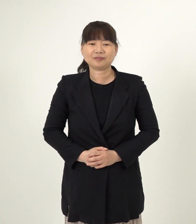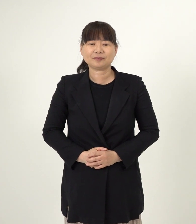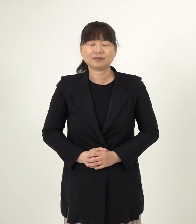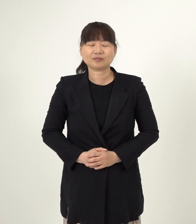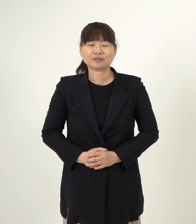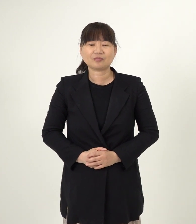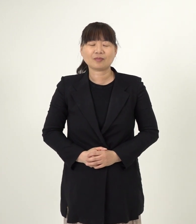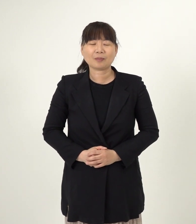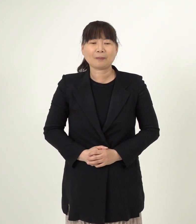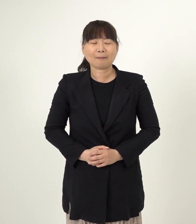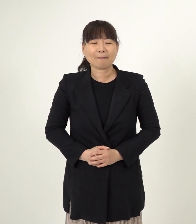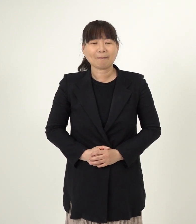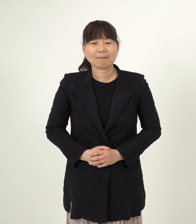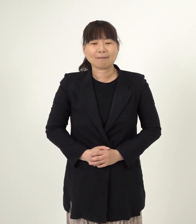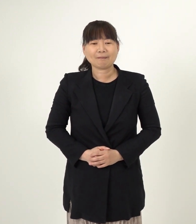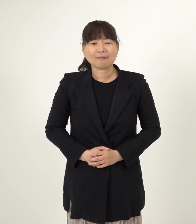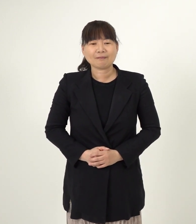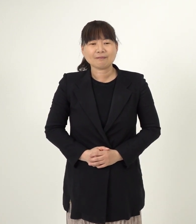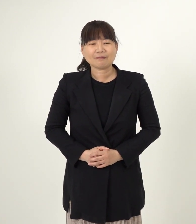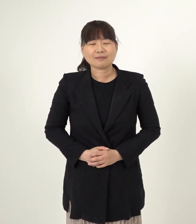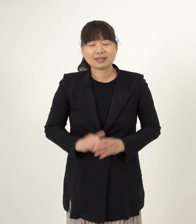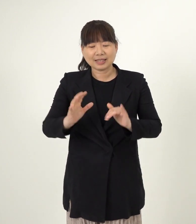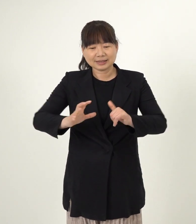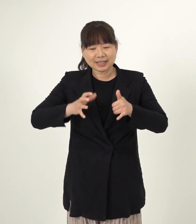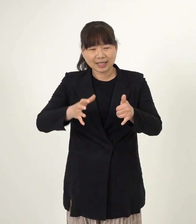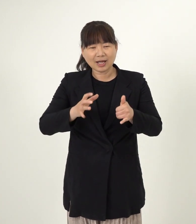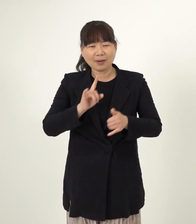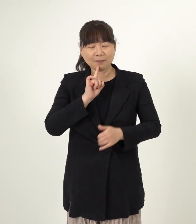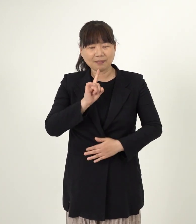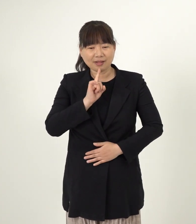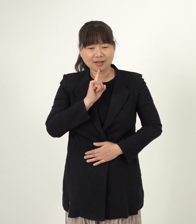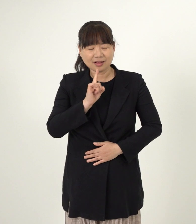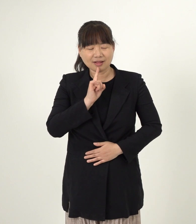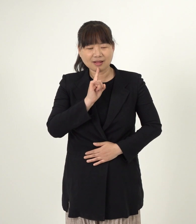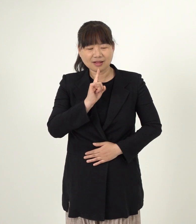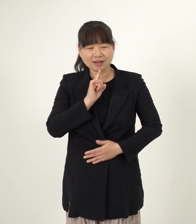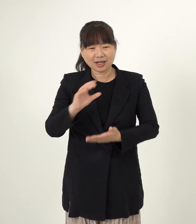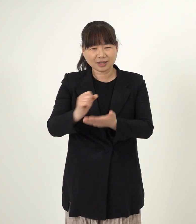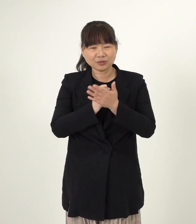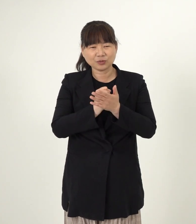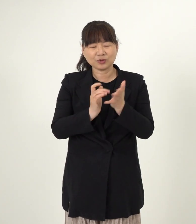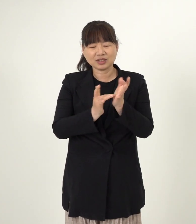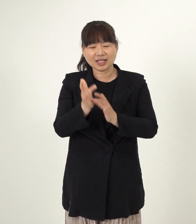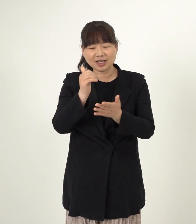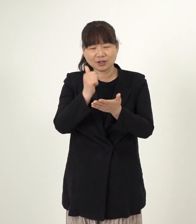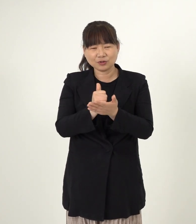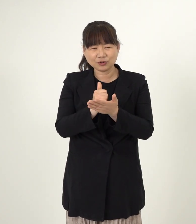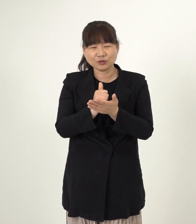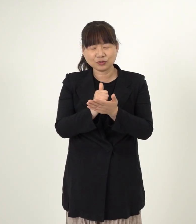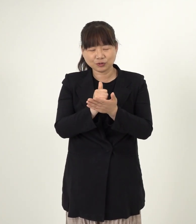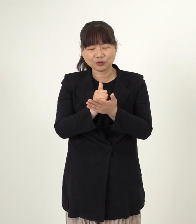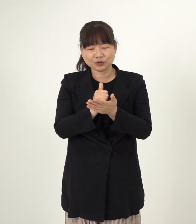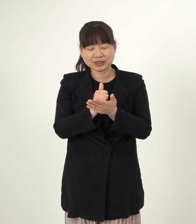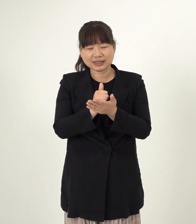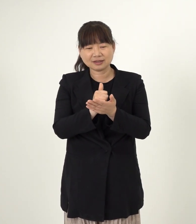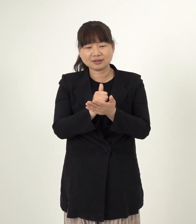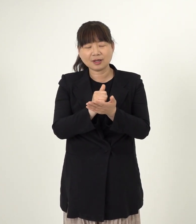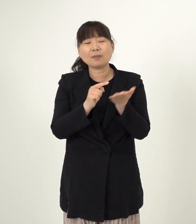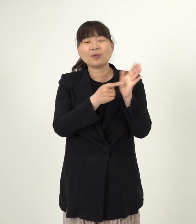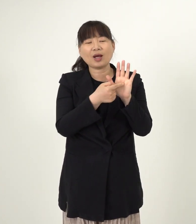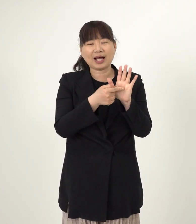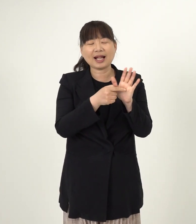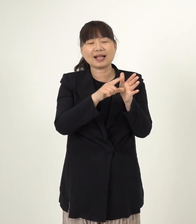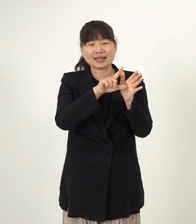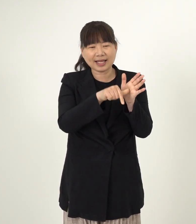그러면서 이 세상의 말들로 예수를 묘사하는 순간 그는 이 세계